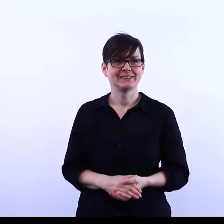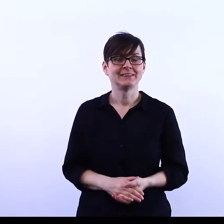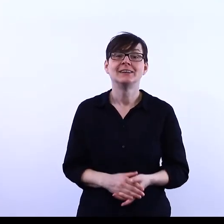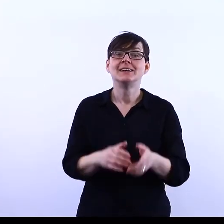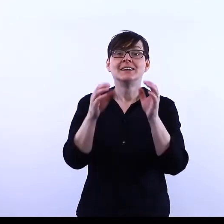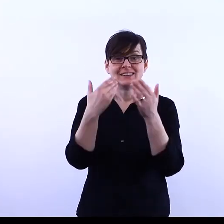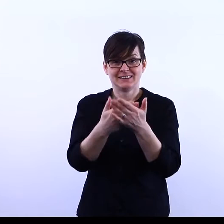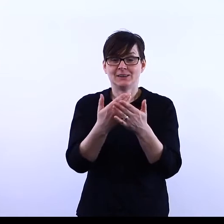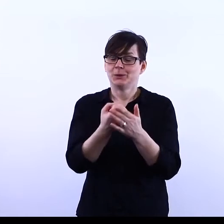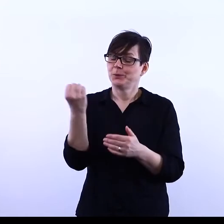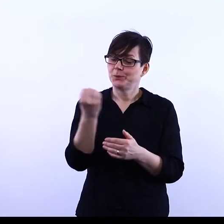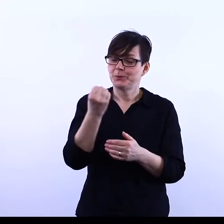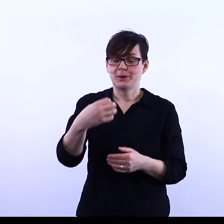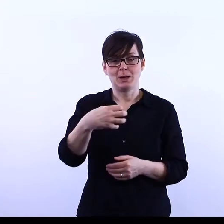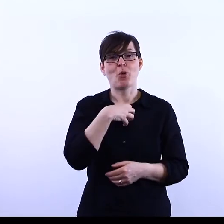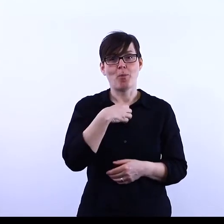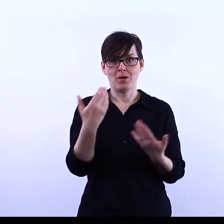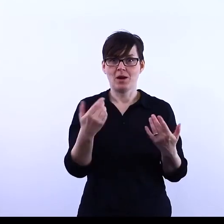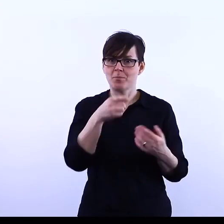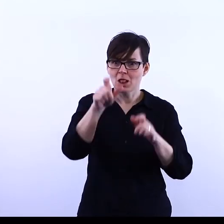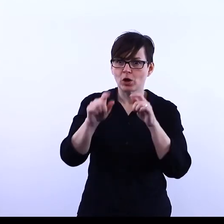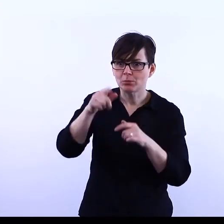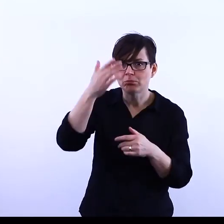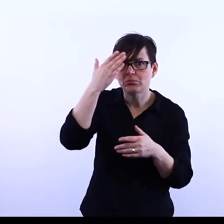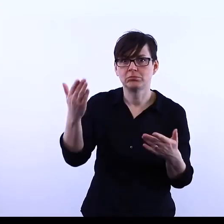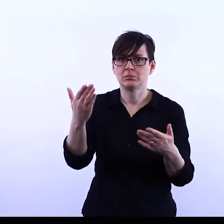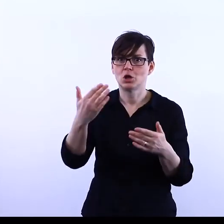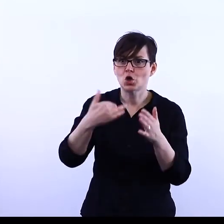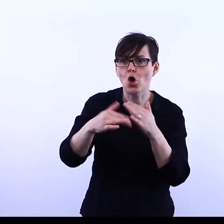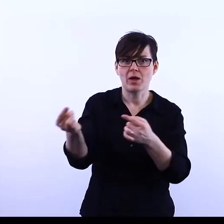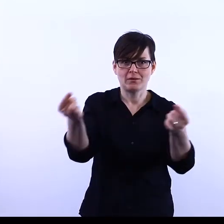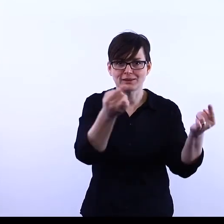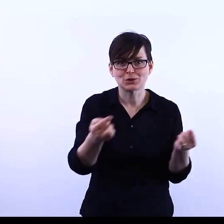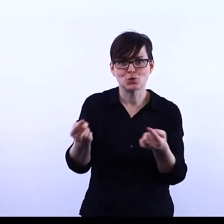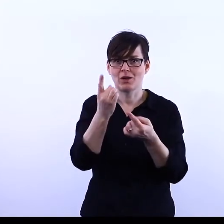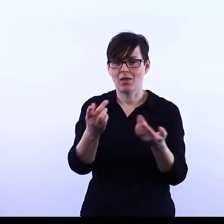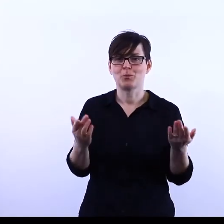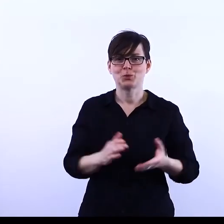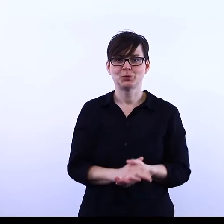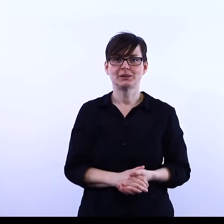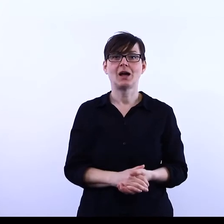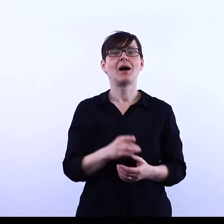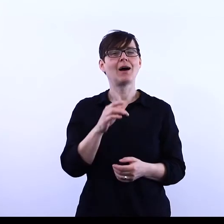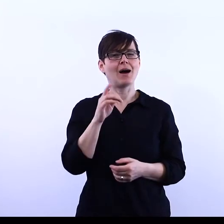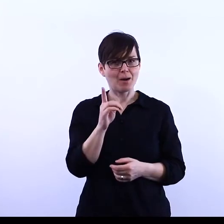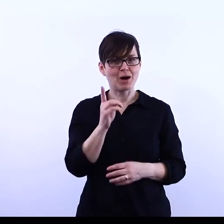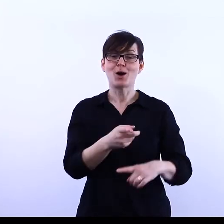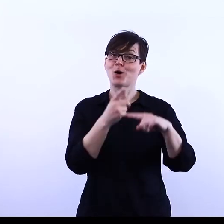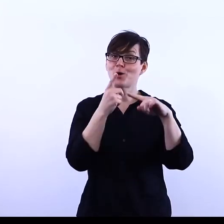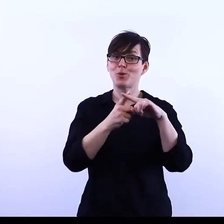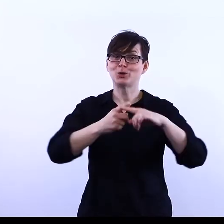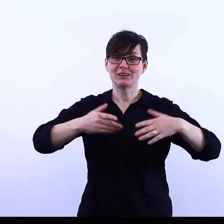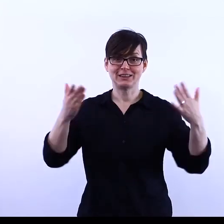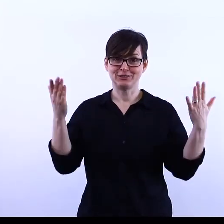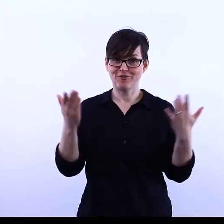große Problematik, darüber müssen mehr Leute Bescheid wissen und das muss noch stärker diskutiert werden. Was aber das Positive daran ist, ist, dass wir ja da